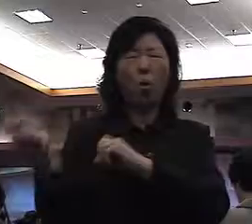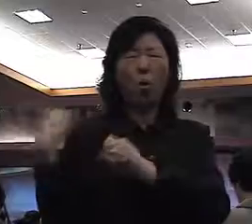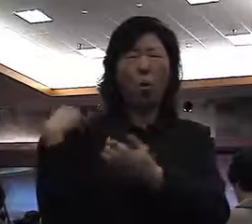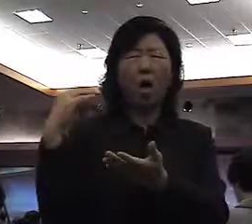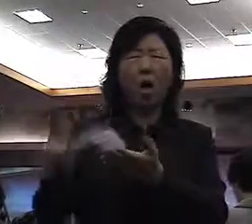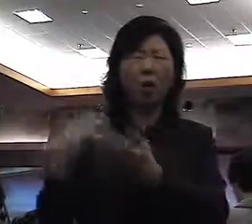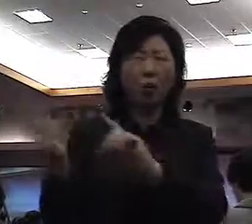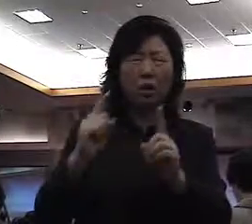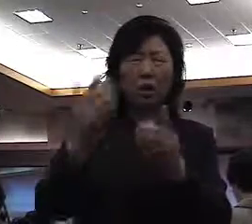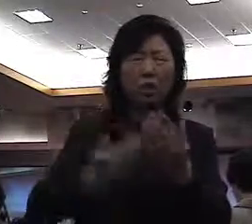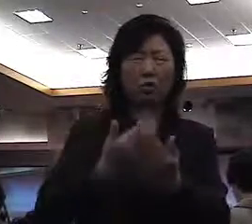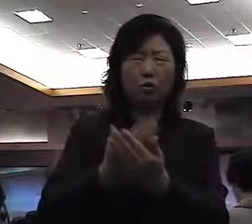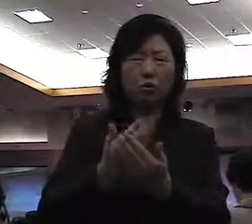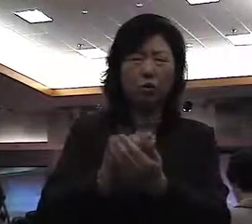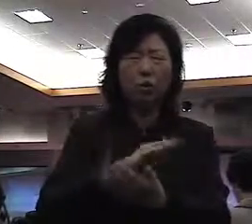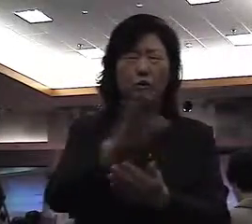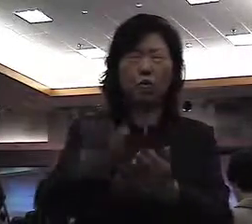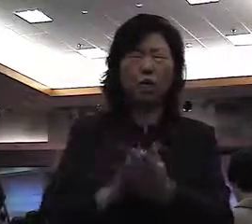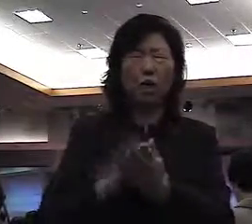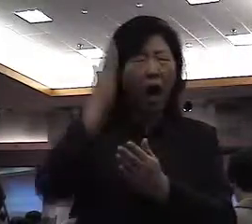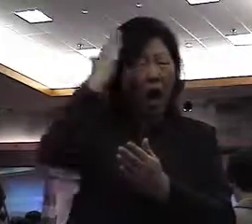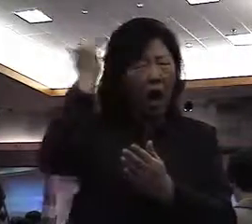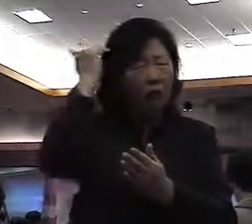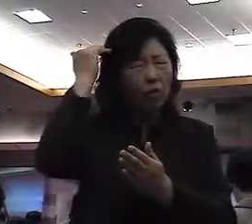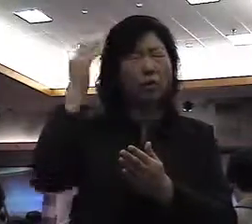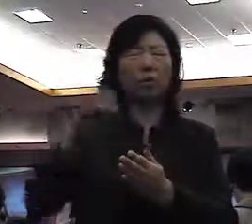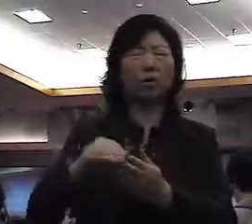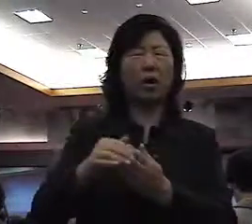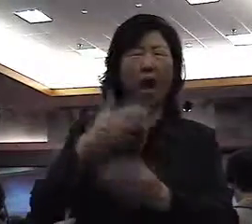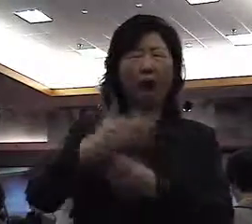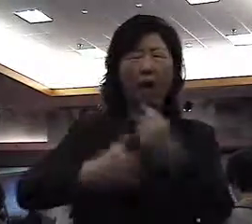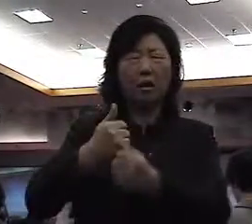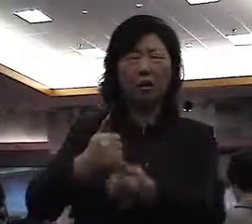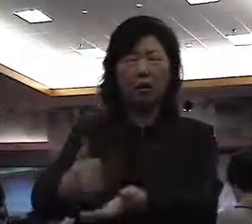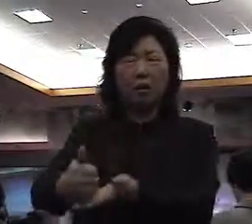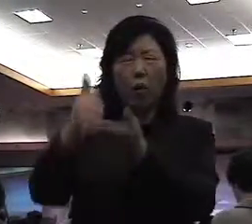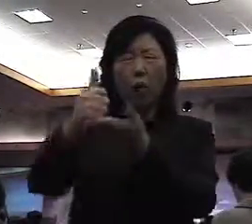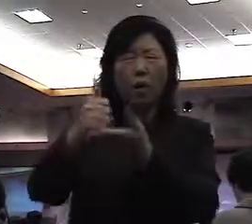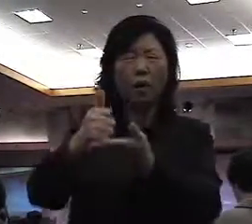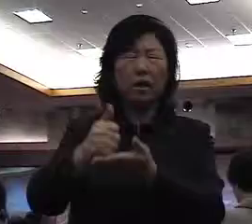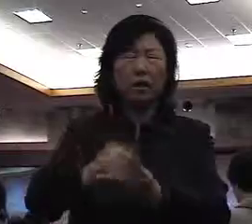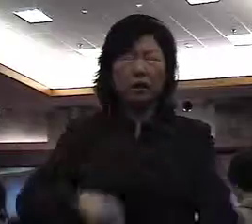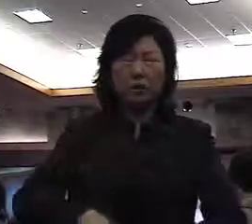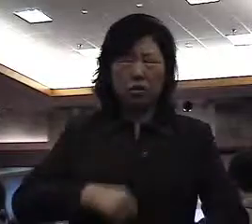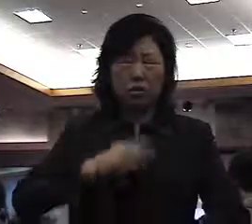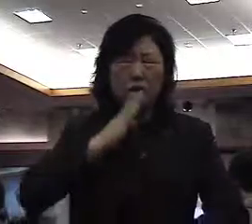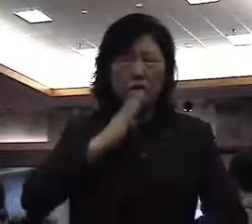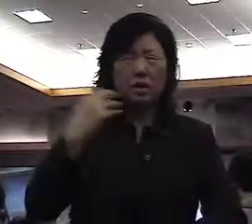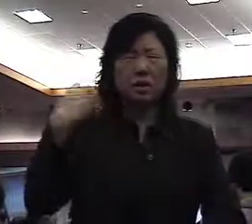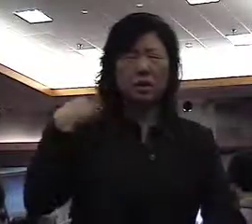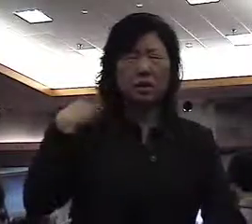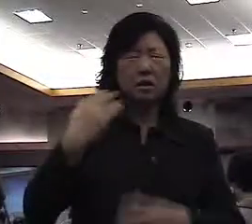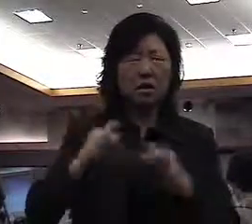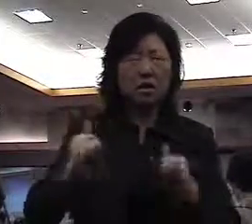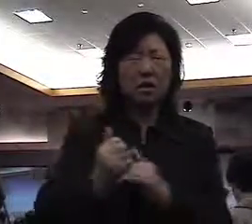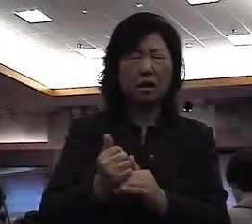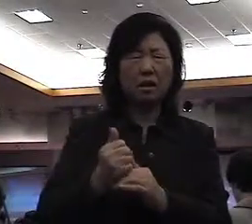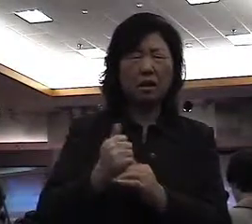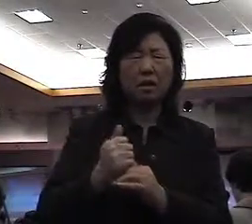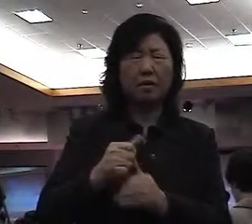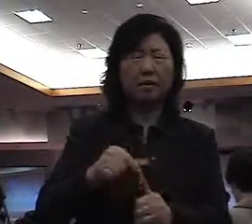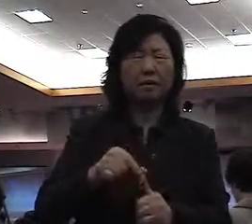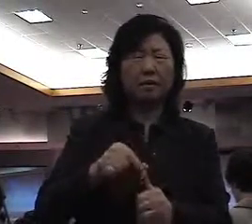주시옵소서. 우리들의 뿌리가 되는 한국에 하나님을 경외하는 신실한 지도자가 선출되게